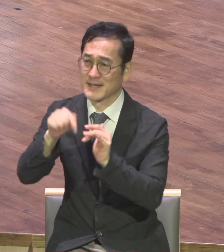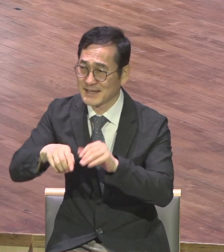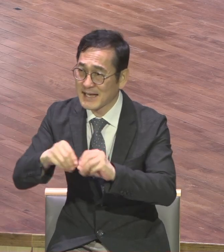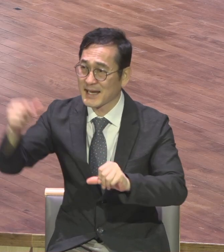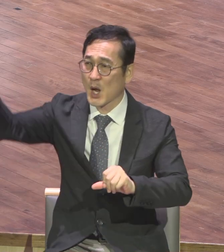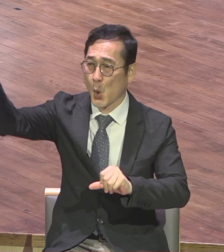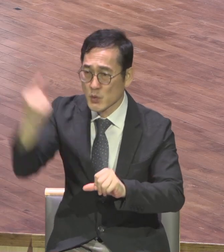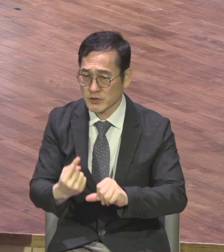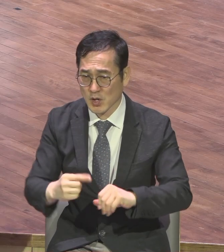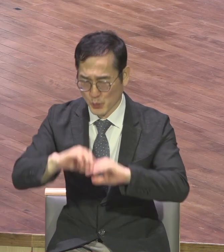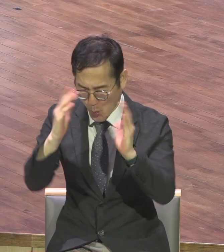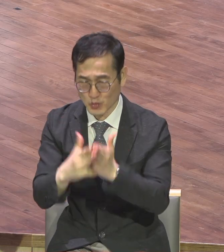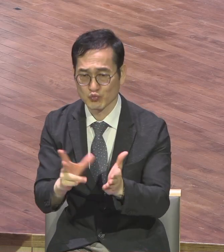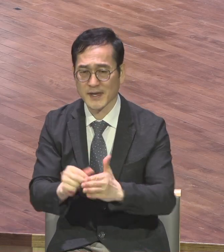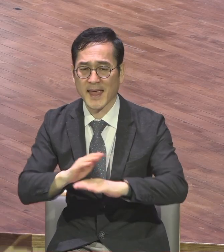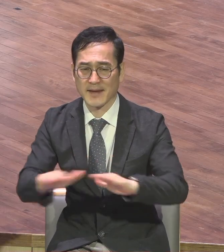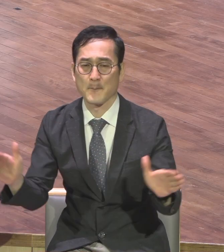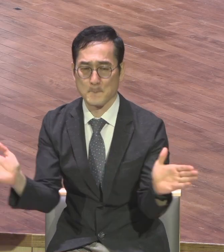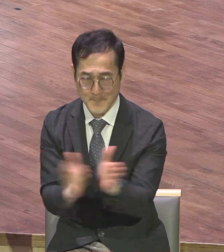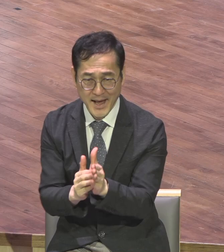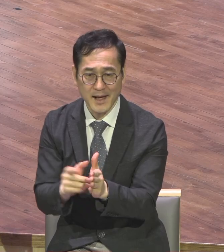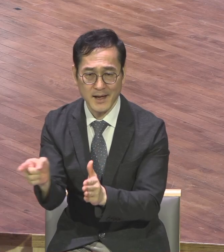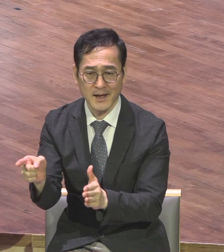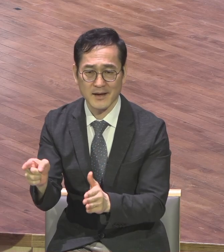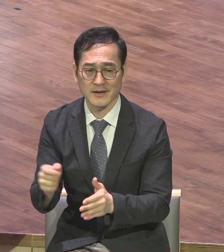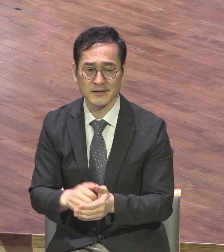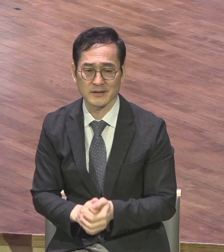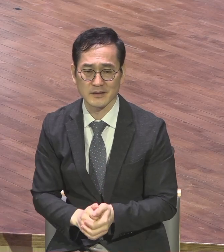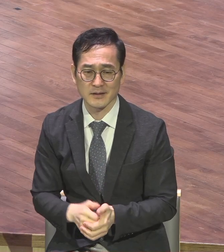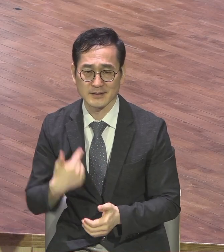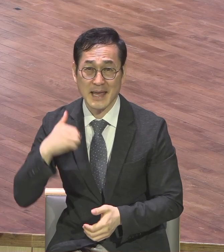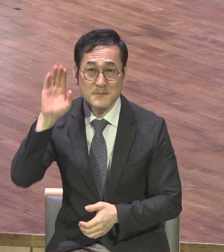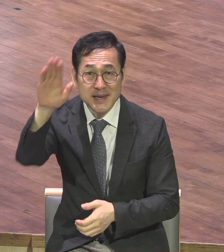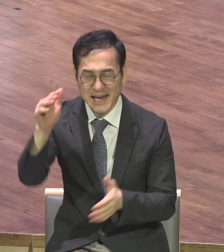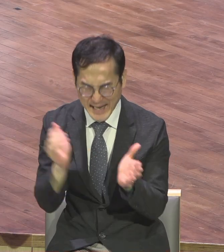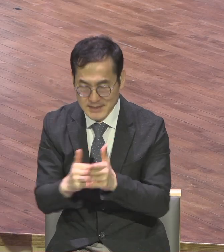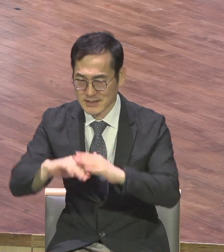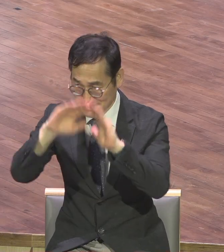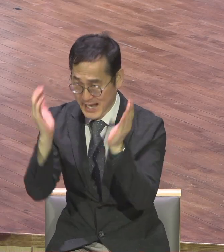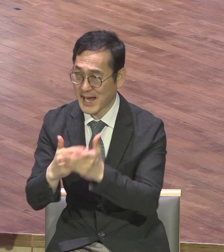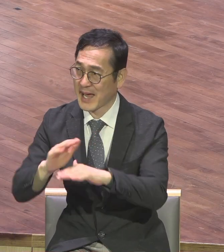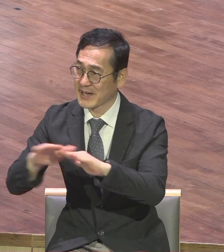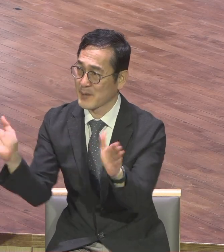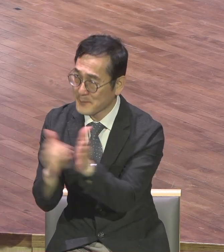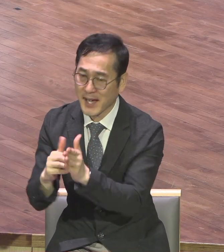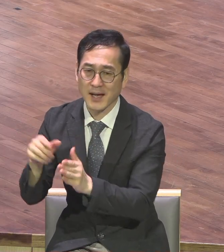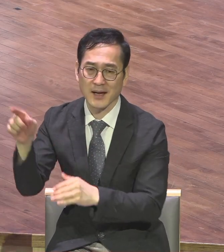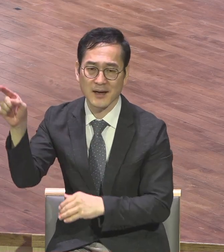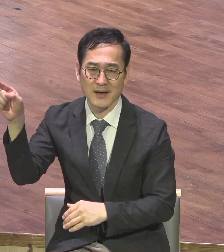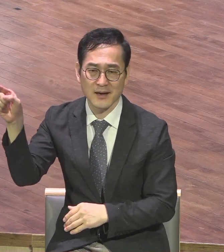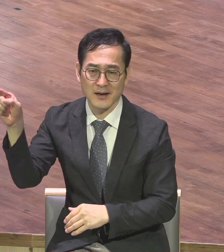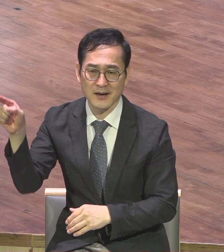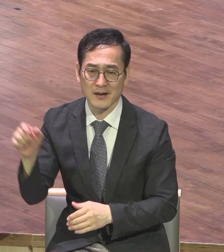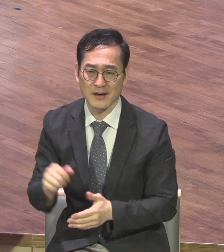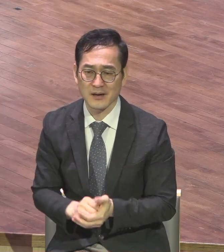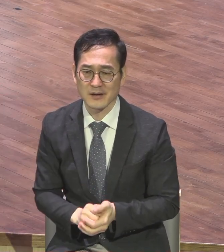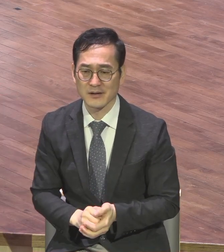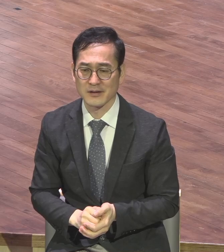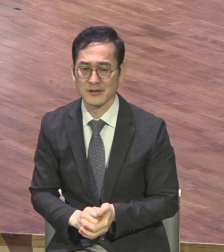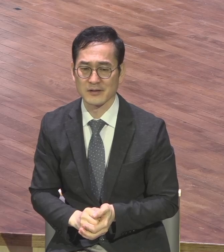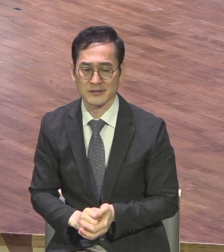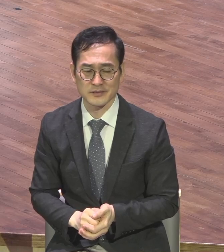다 끝냈구나. 내 목회도 다 끝냈구나. 그거 모르고 온갖 프로그램 다